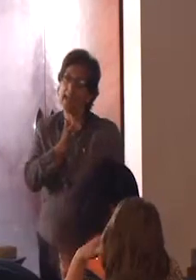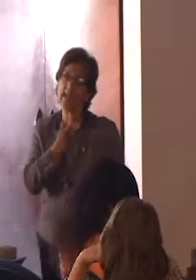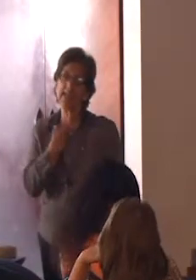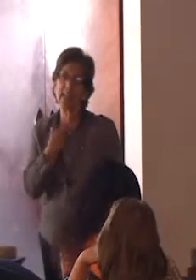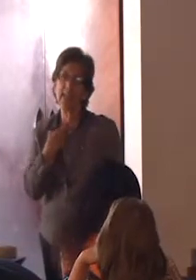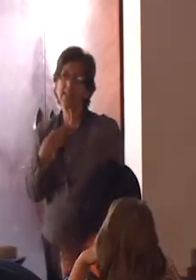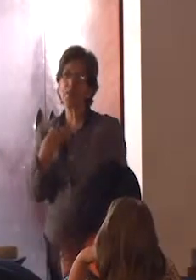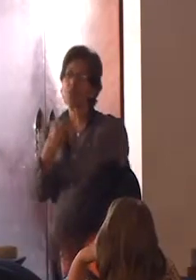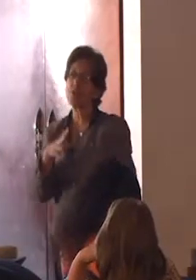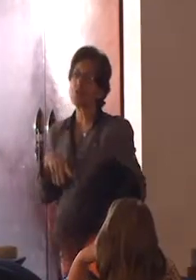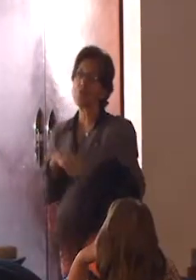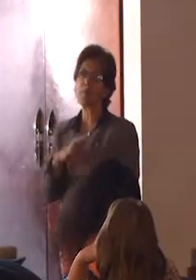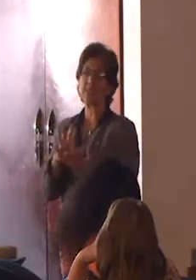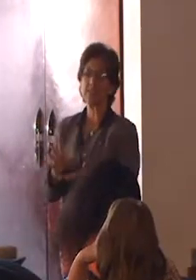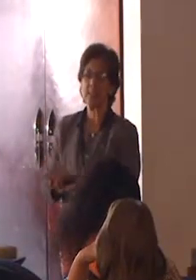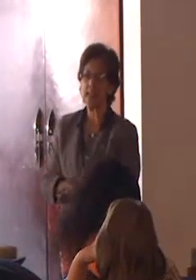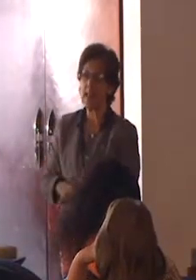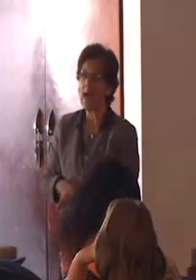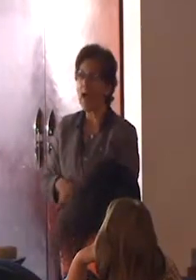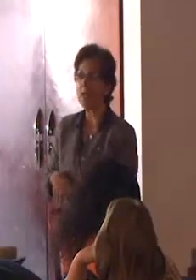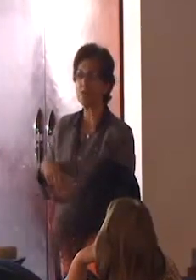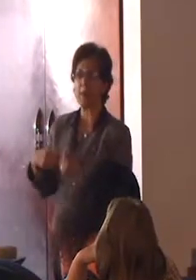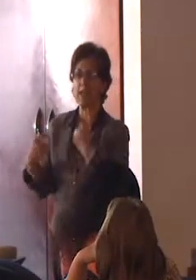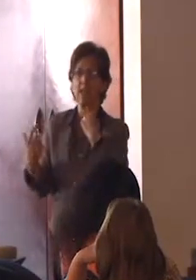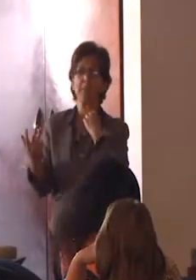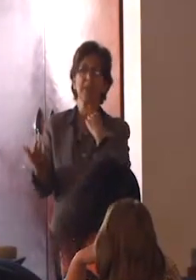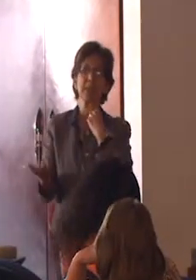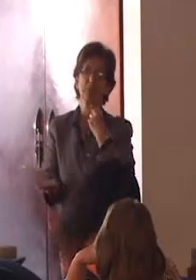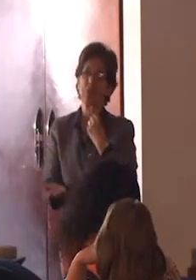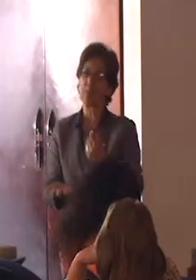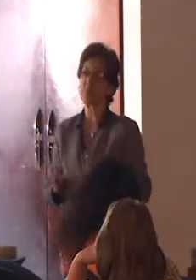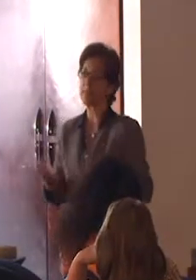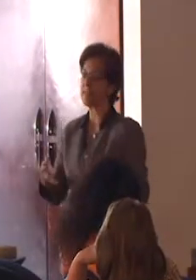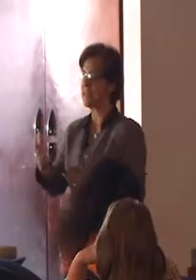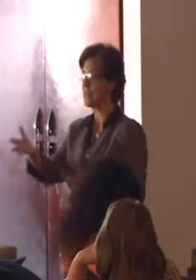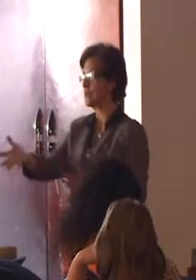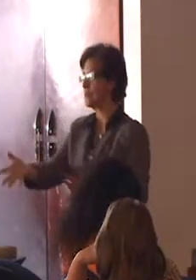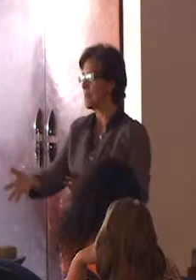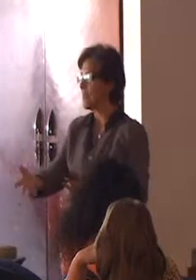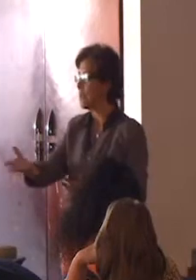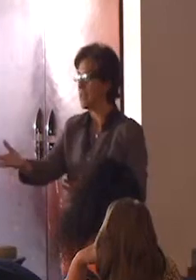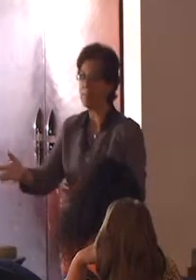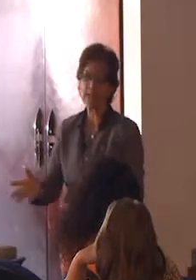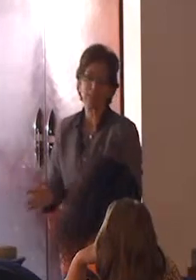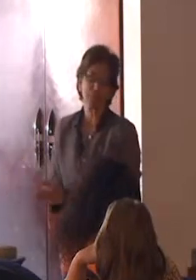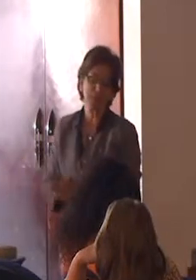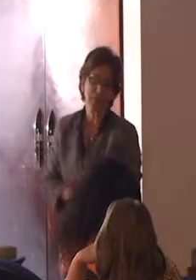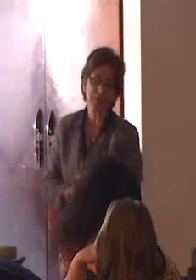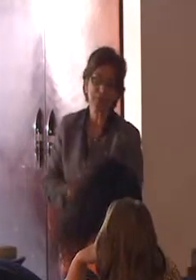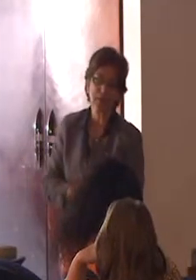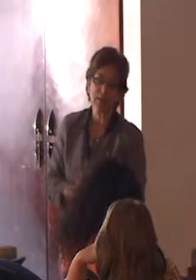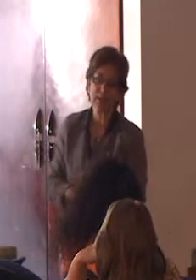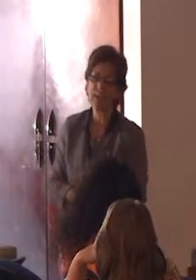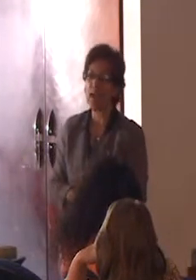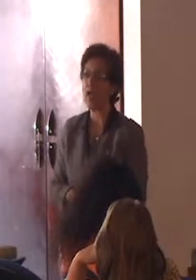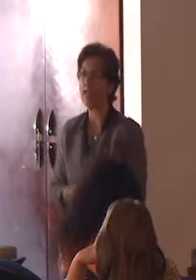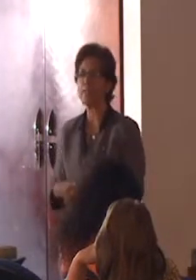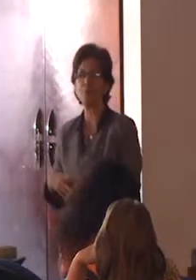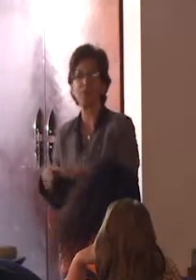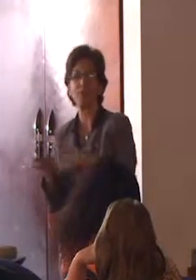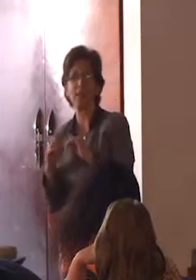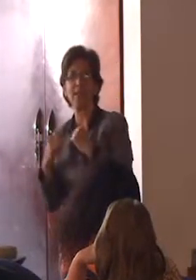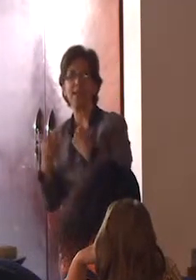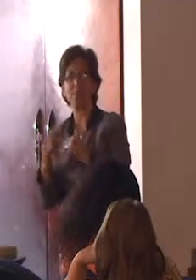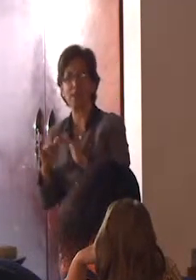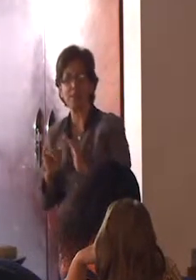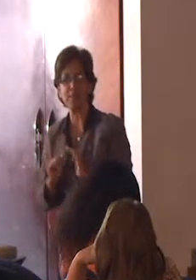las experiencias acá en la sala es que los niños usualmente están aislados, para que le invertimos tiempo si ese es un, finalmente es un sujeto